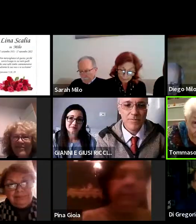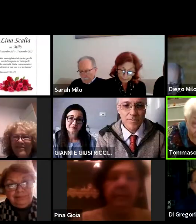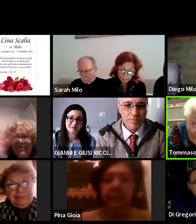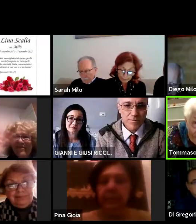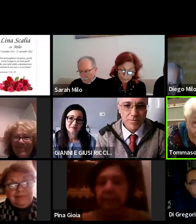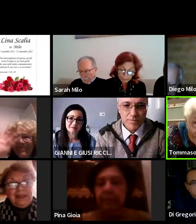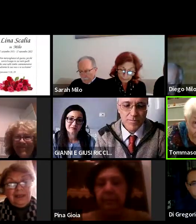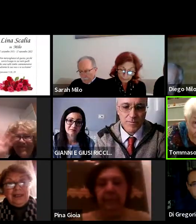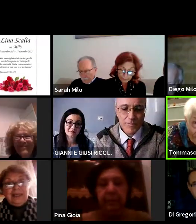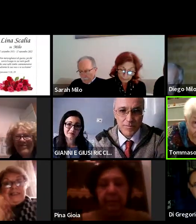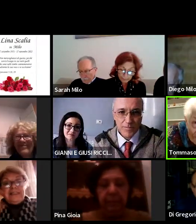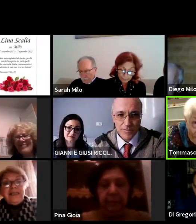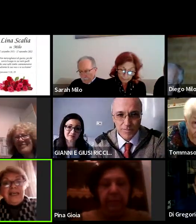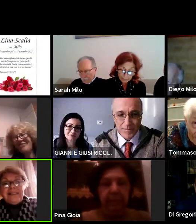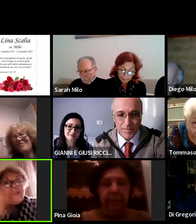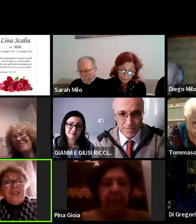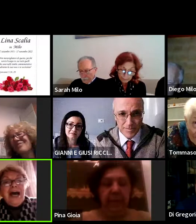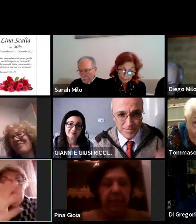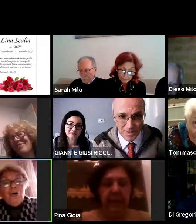ricordo